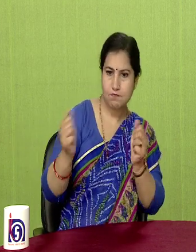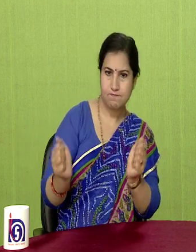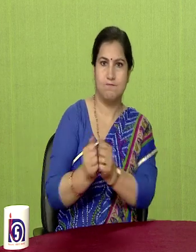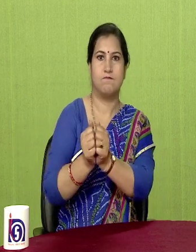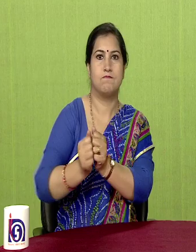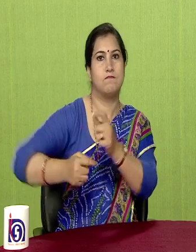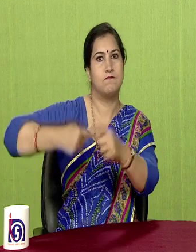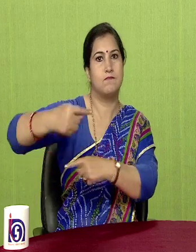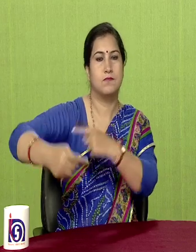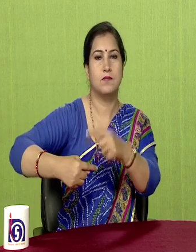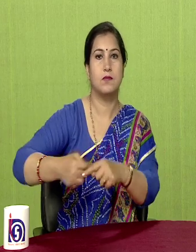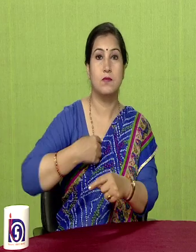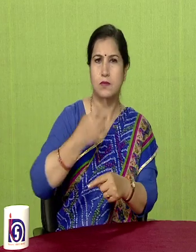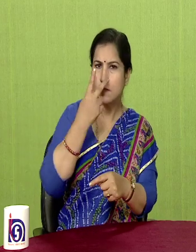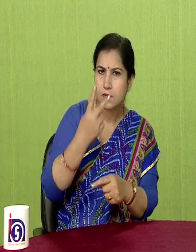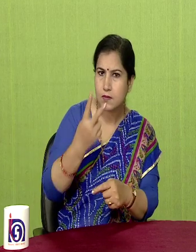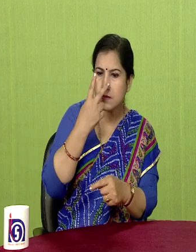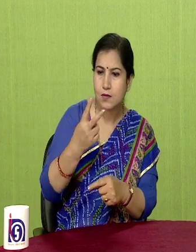उन्होंने मेरा मन कभी नहीं दुखाया।